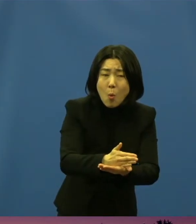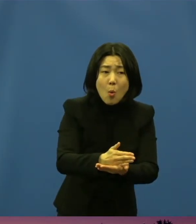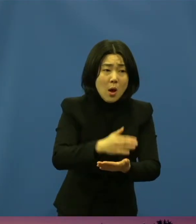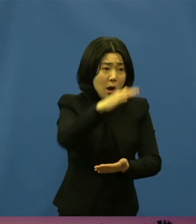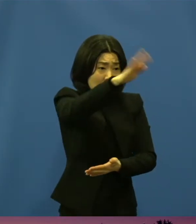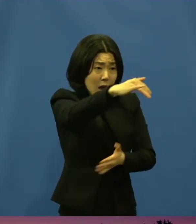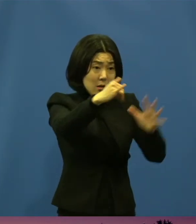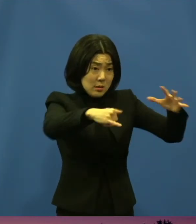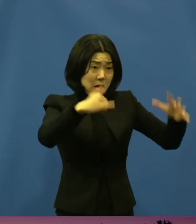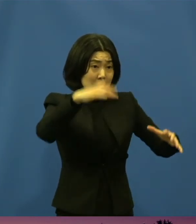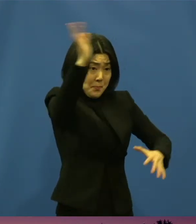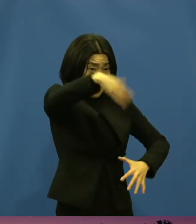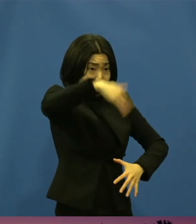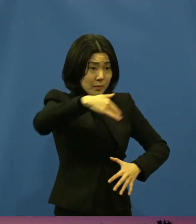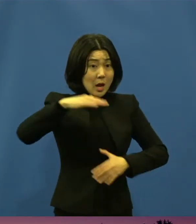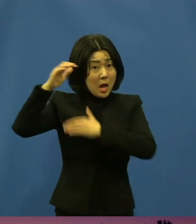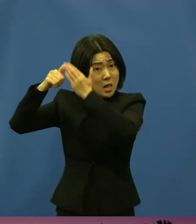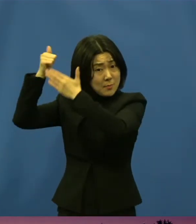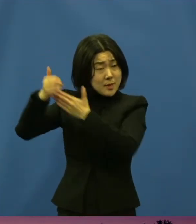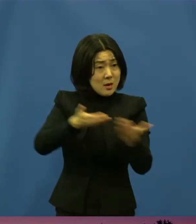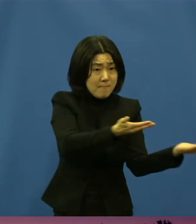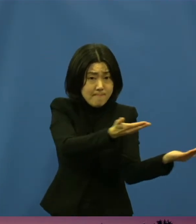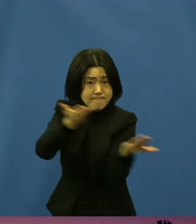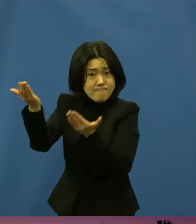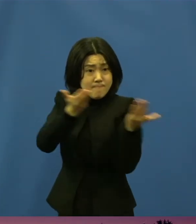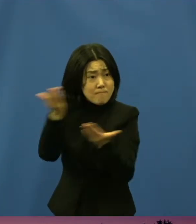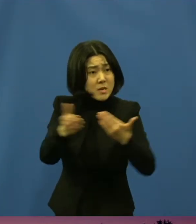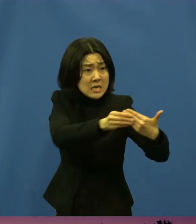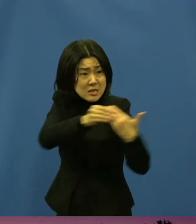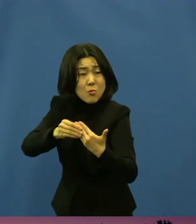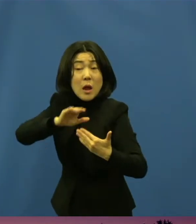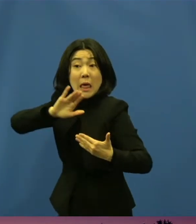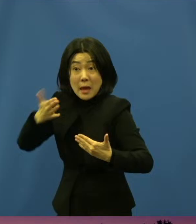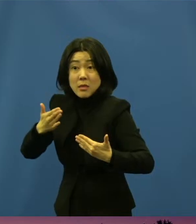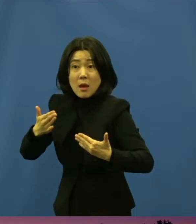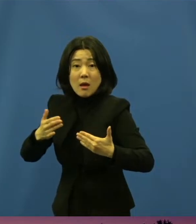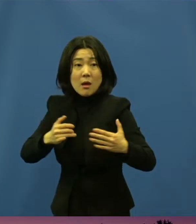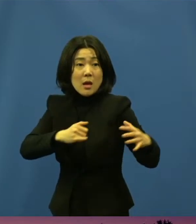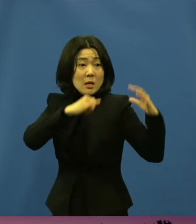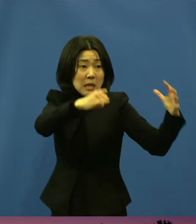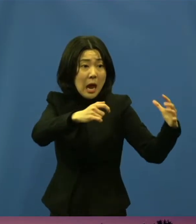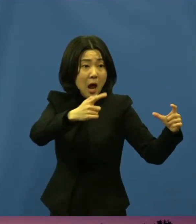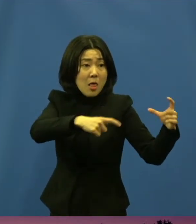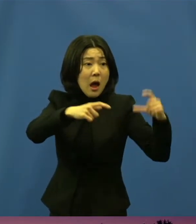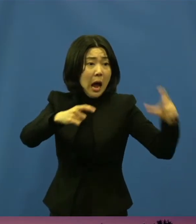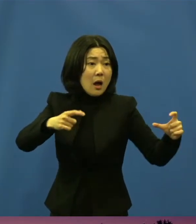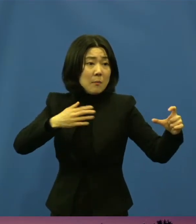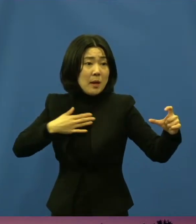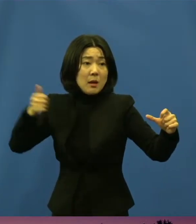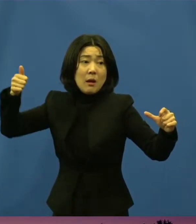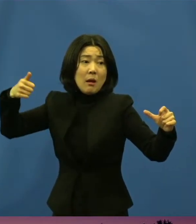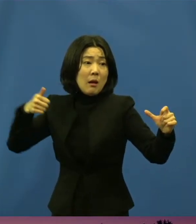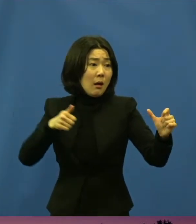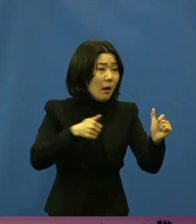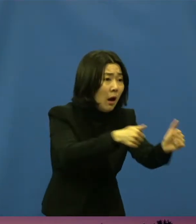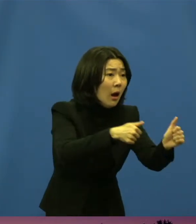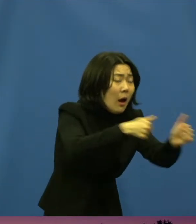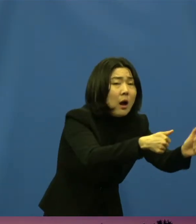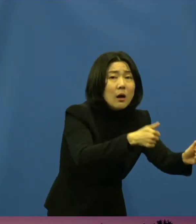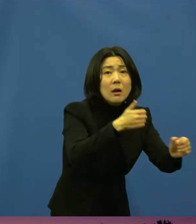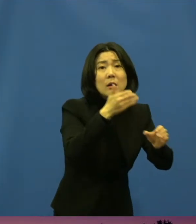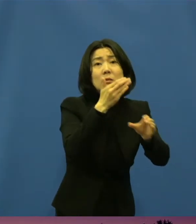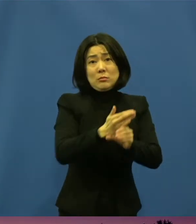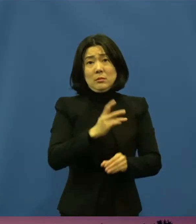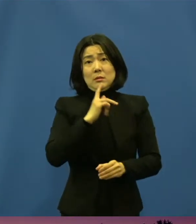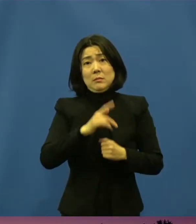세상을 따라가고 있는가 아니면 세상이 우리를 따라오는가? 세상이 우리에게 영향을 미치는가 아니면 우리가 세상에